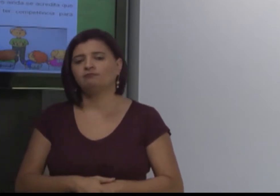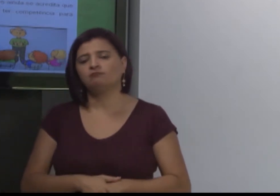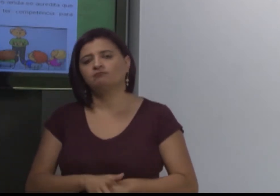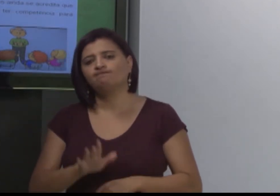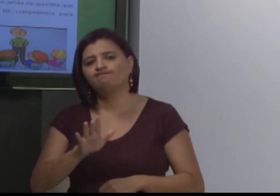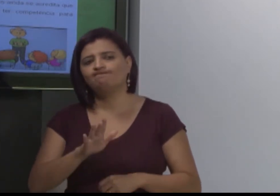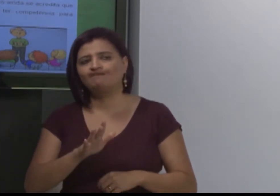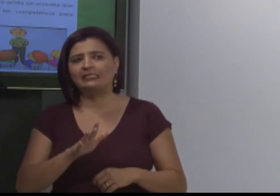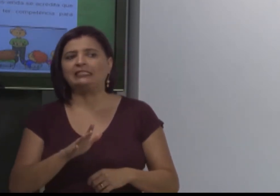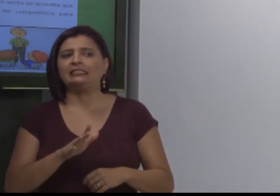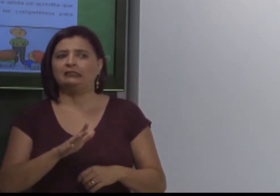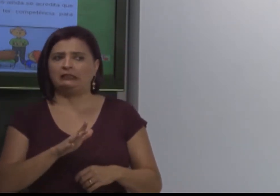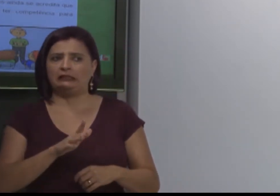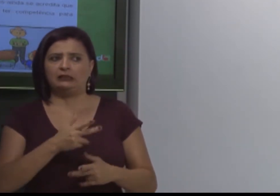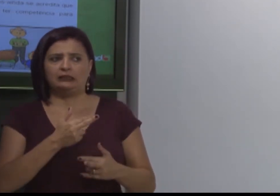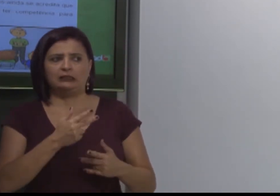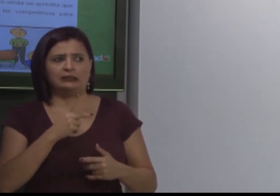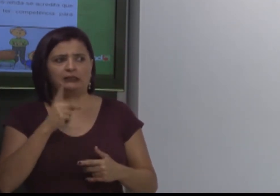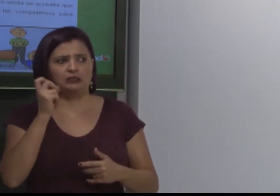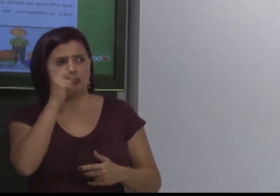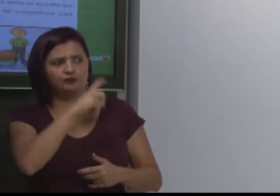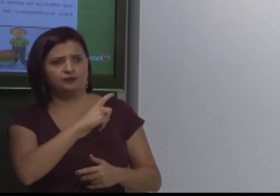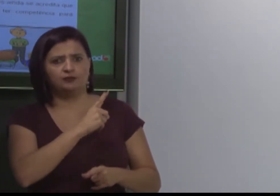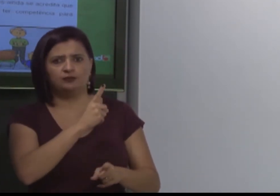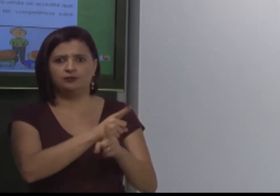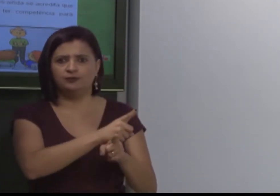Temos o decreto de 2005,